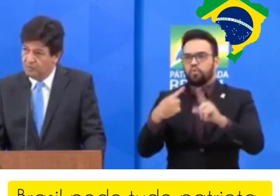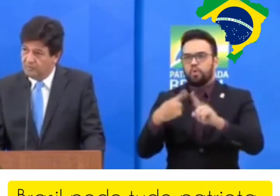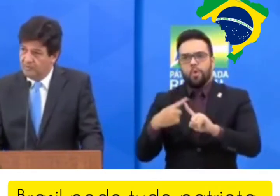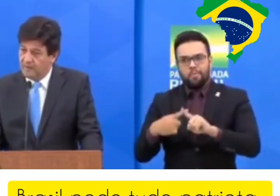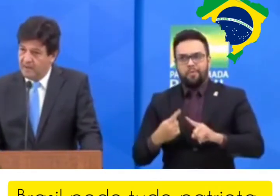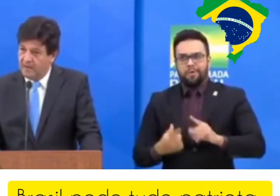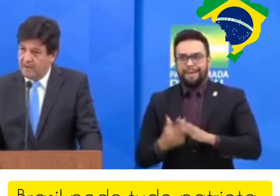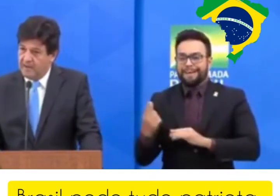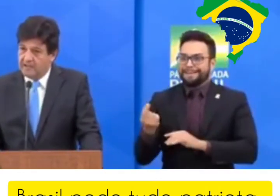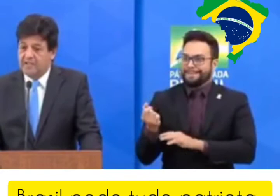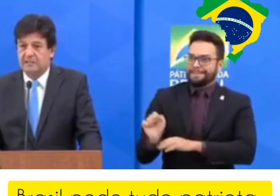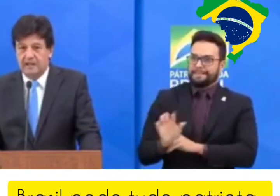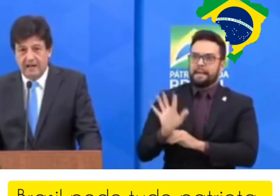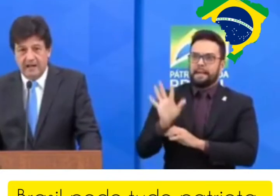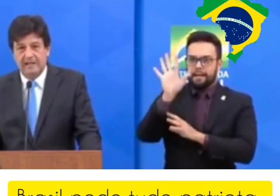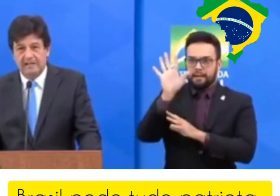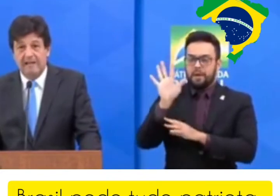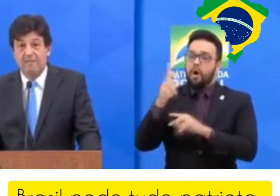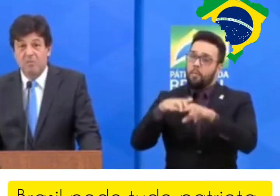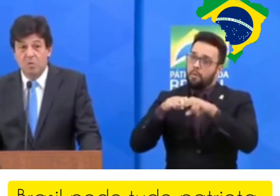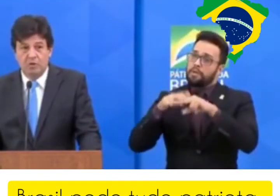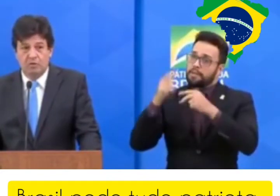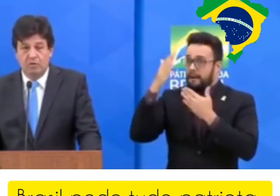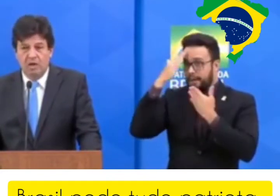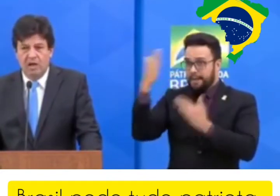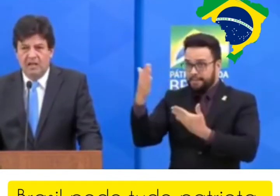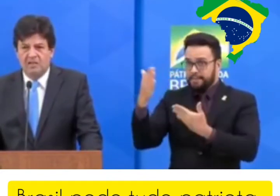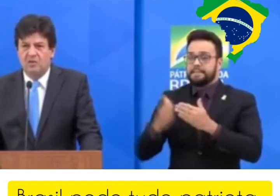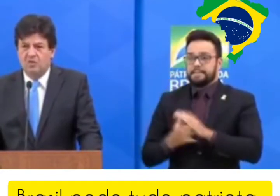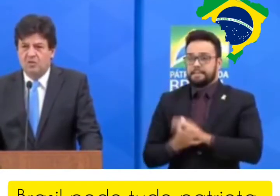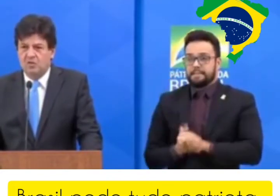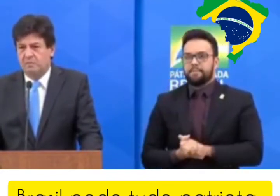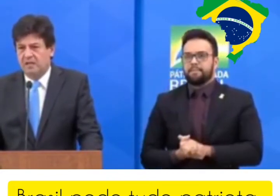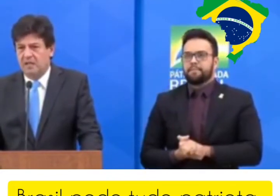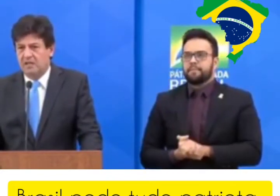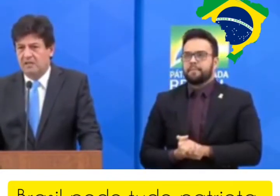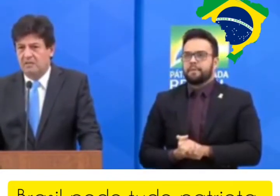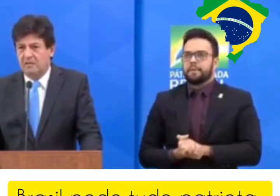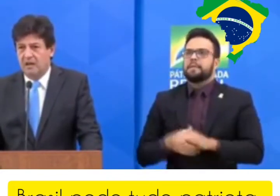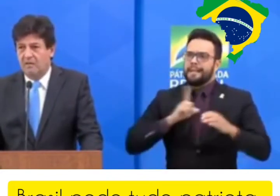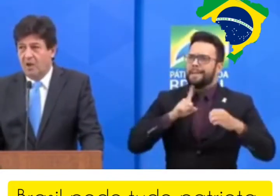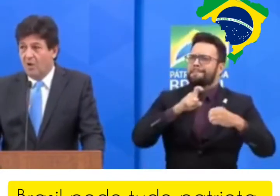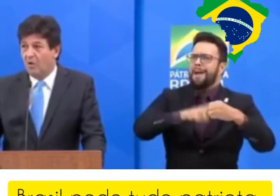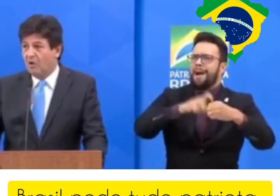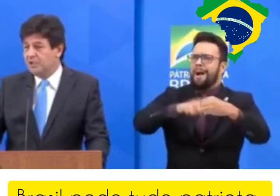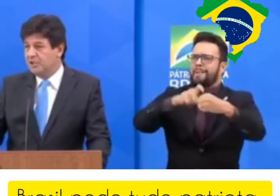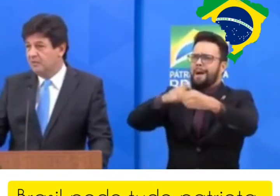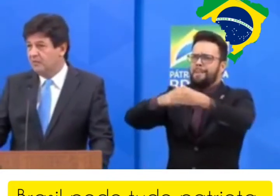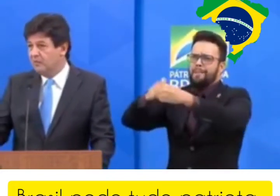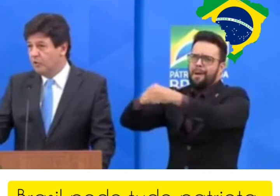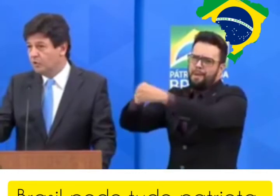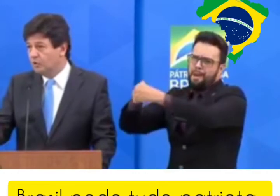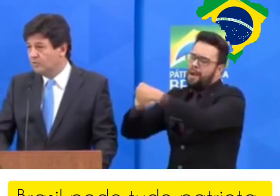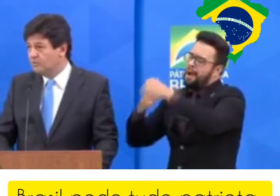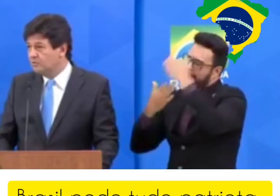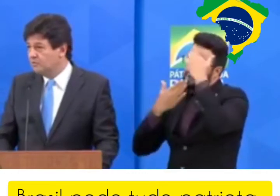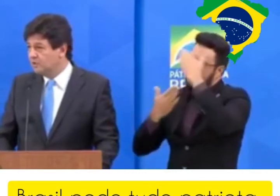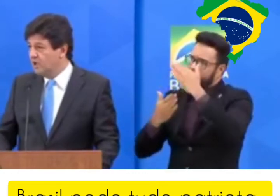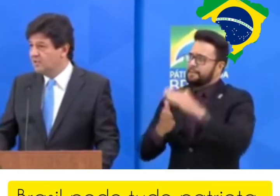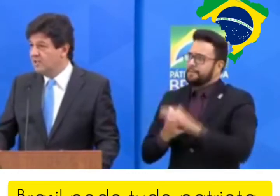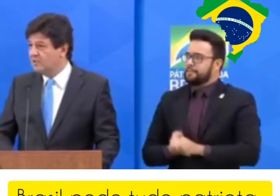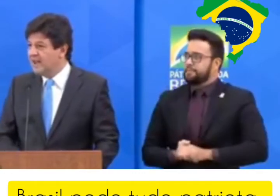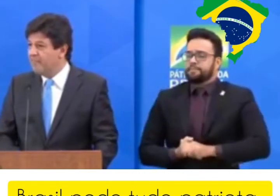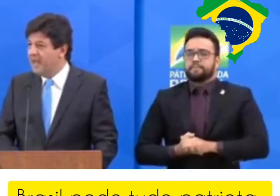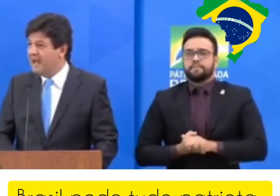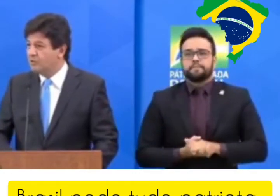no mundo. E a gente tem que agradecer muito as inúmeras parcerias que vieram. Hoje, fruto